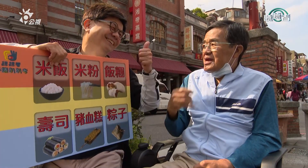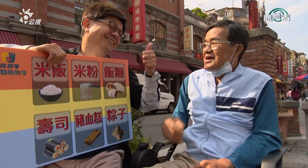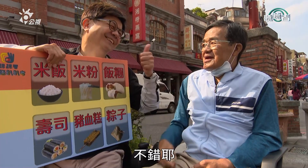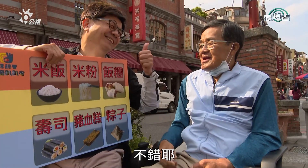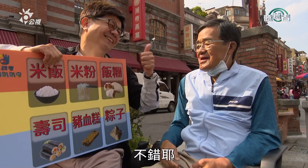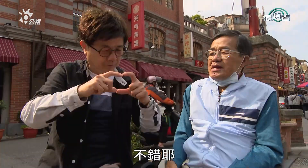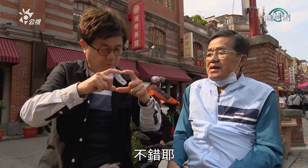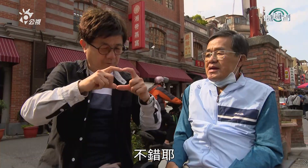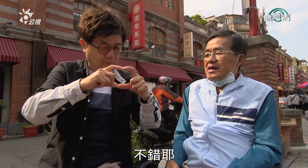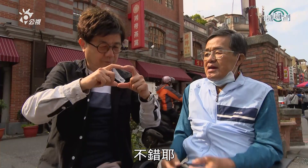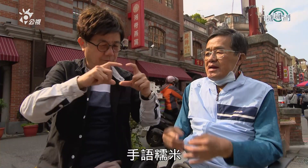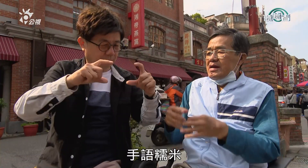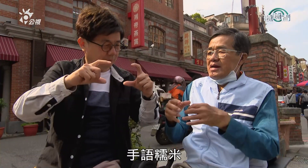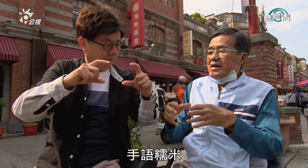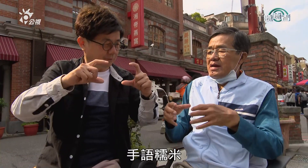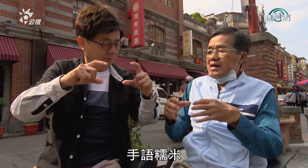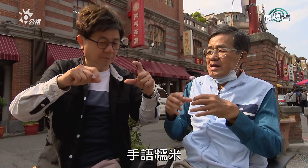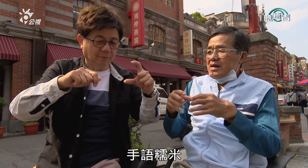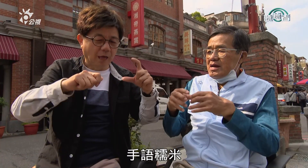哎，不错哎，手艺不错啊。